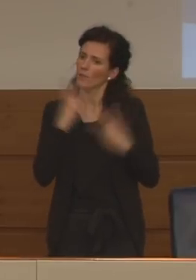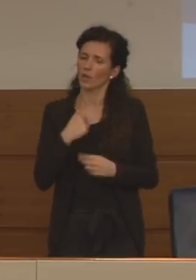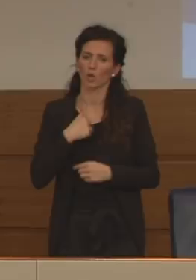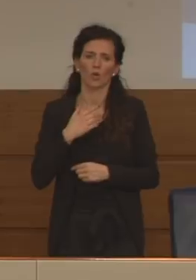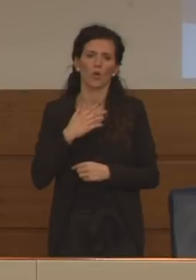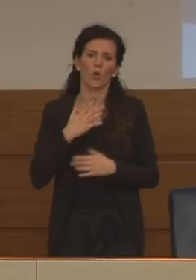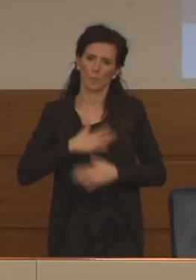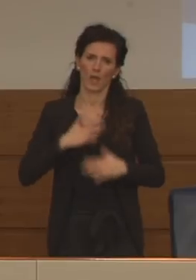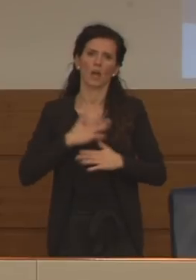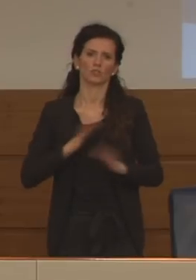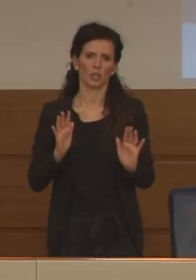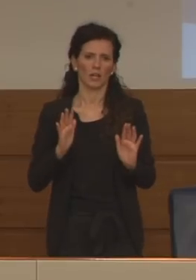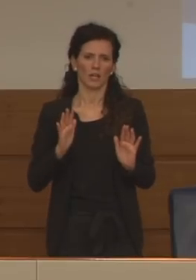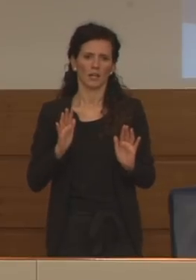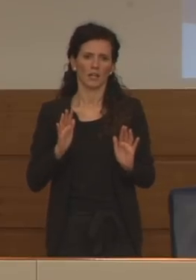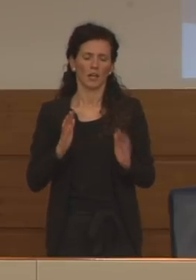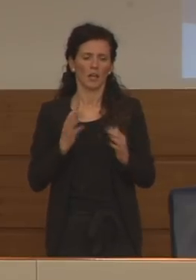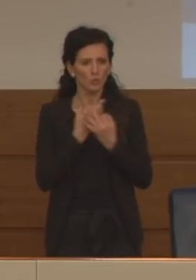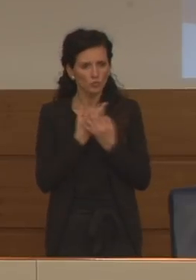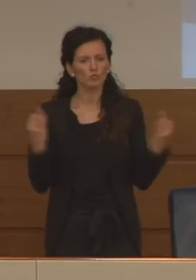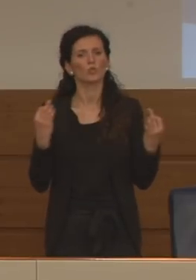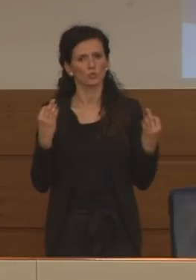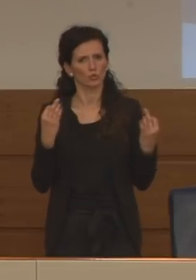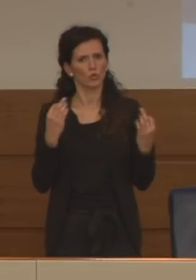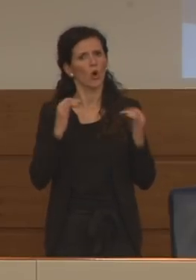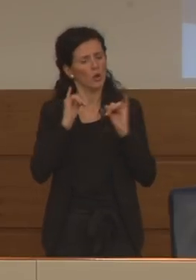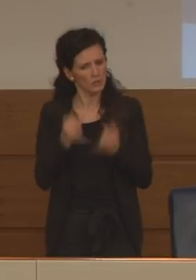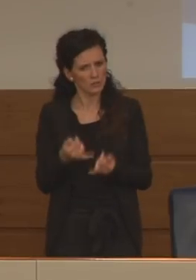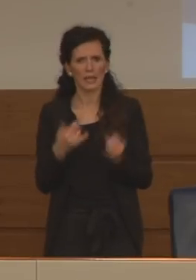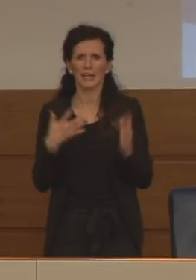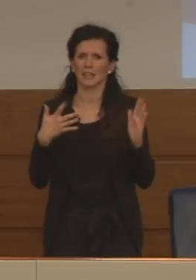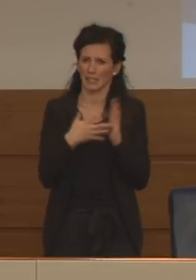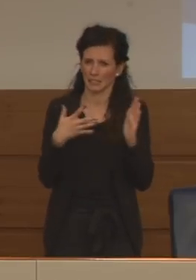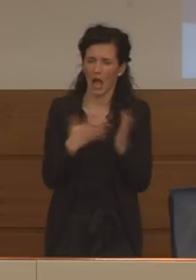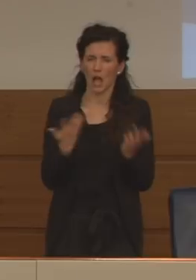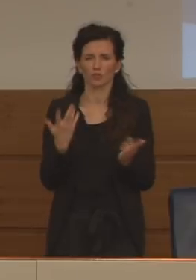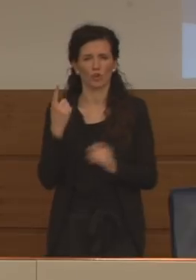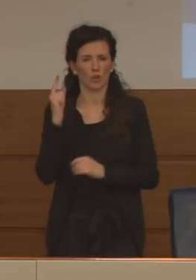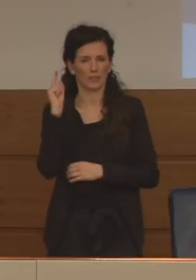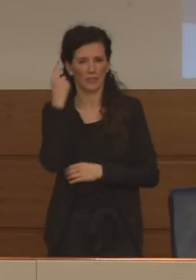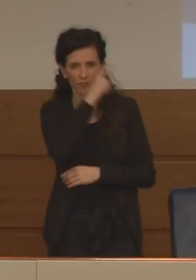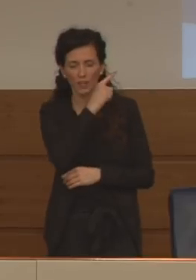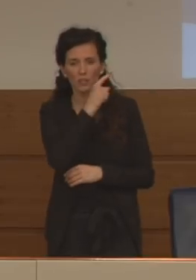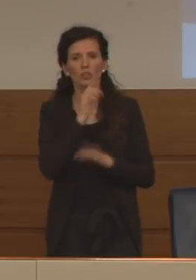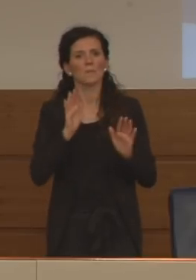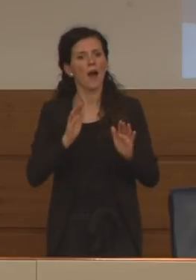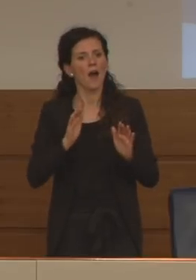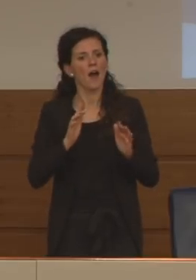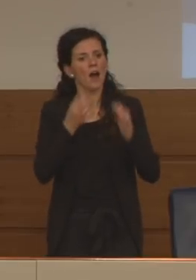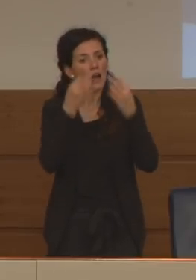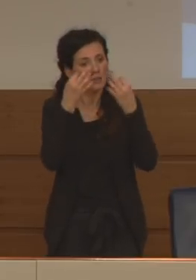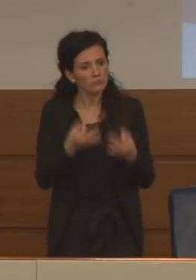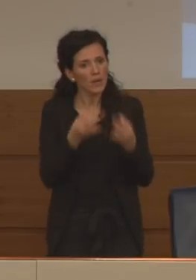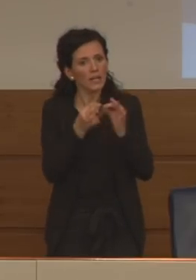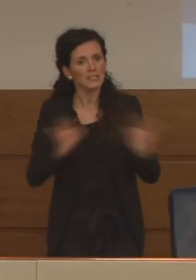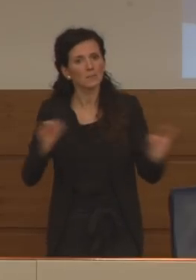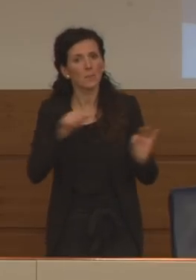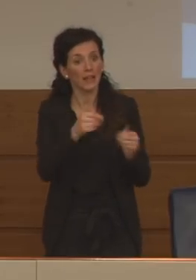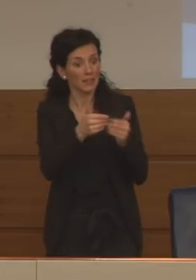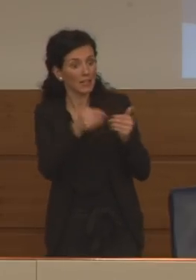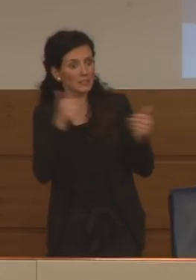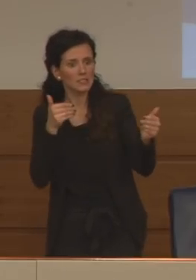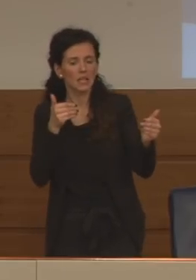fatica a fare questa coda certamente un disagio certamente però garantire questo distanziamento credo sia